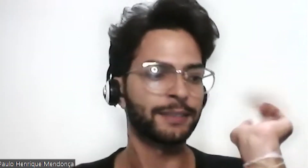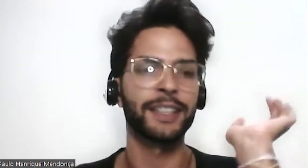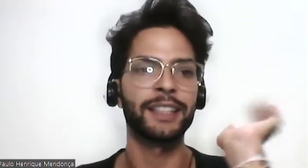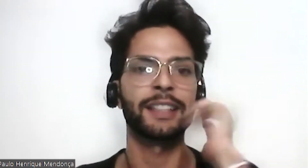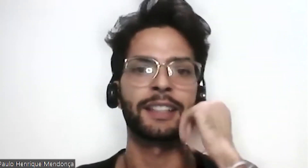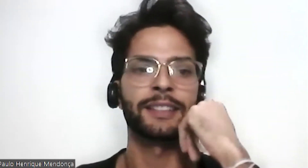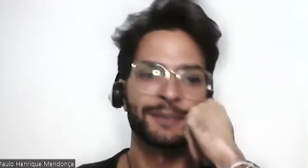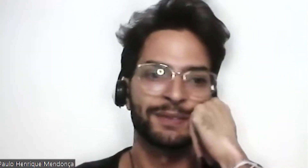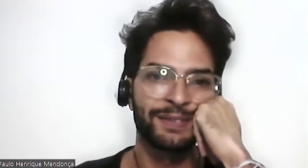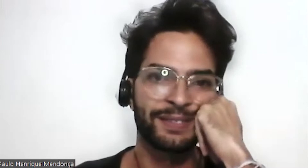né?